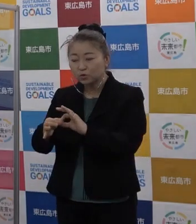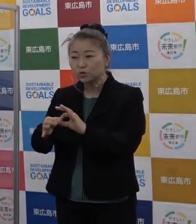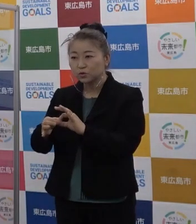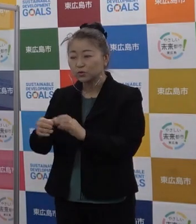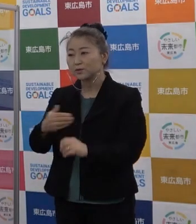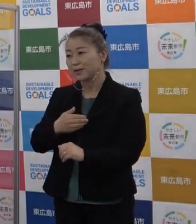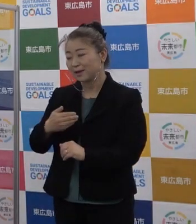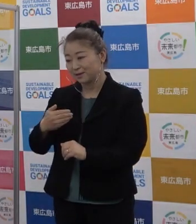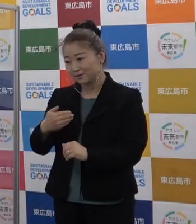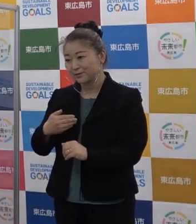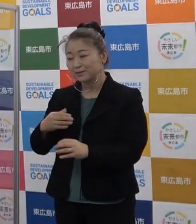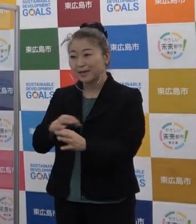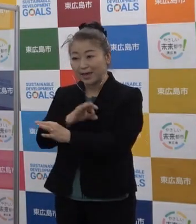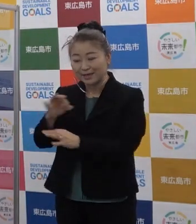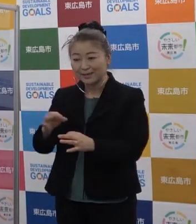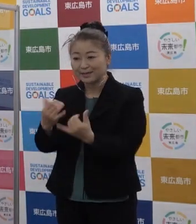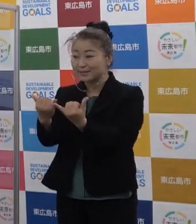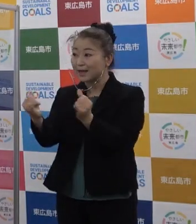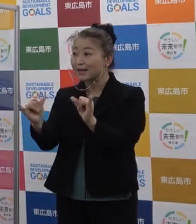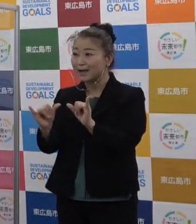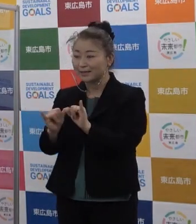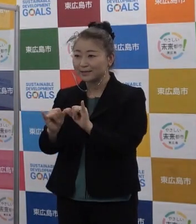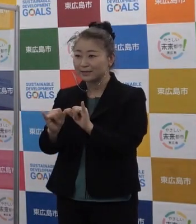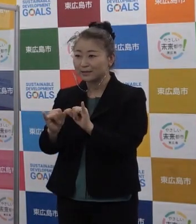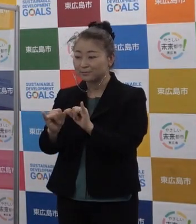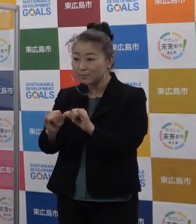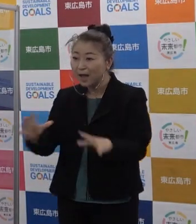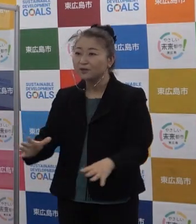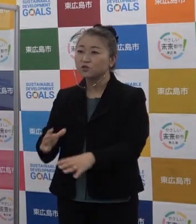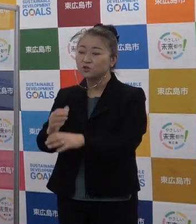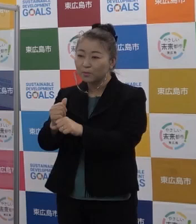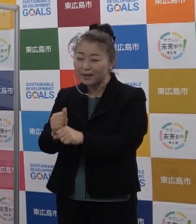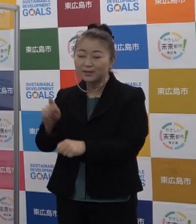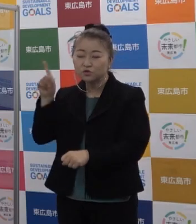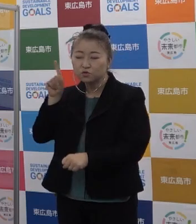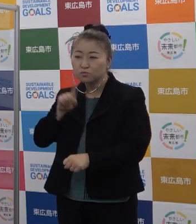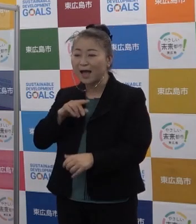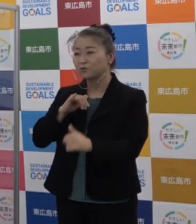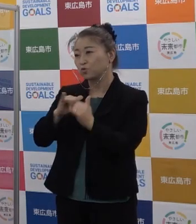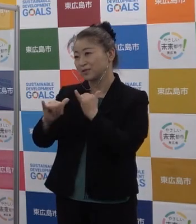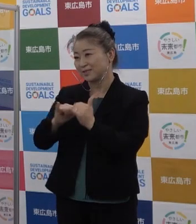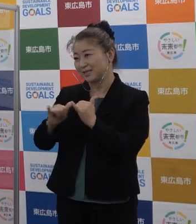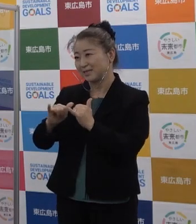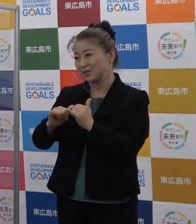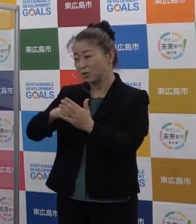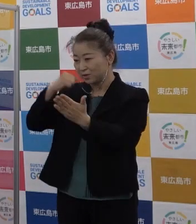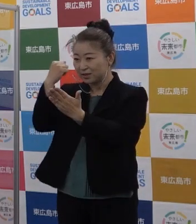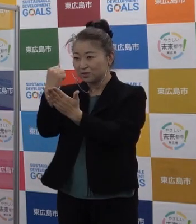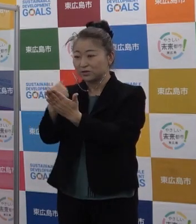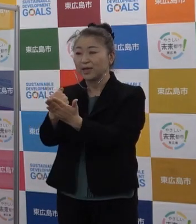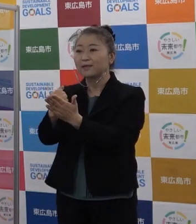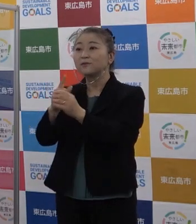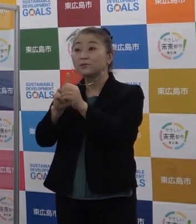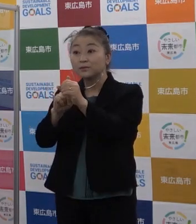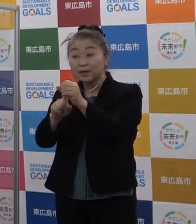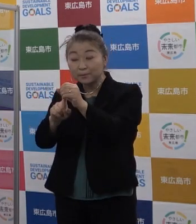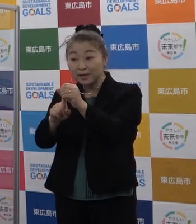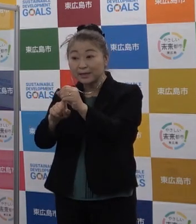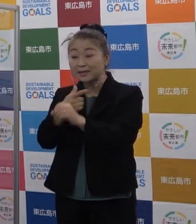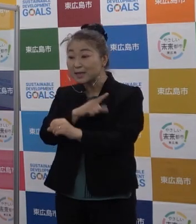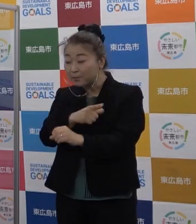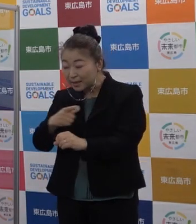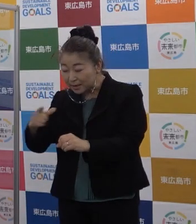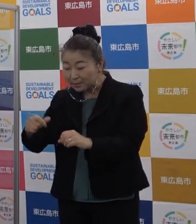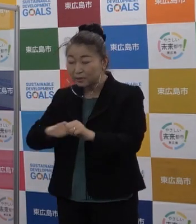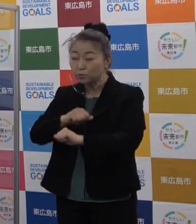現していく、言うならばこれまでスマートシティというような表現もされていたと思いますけれども、その実現に向けてさまざまな取り